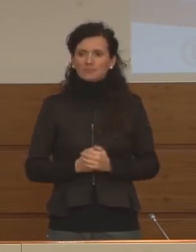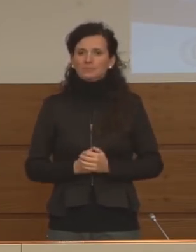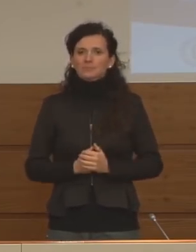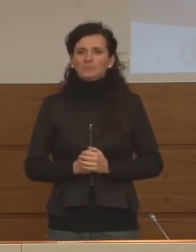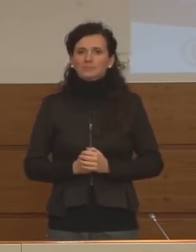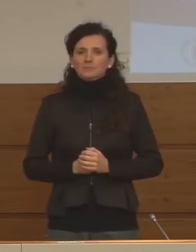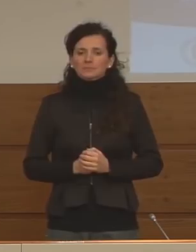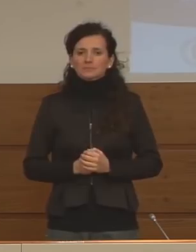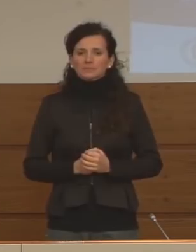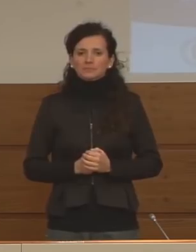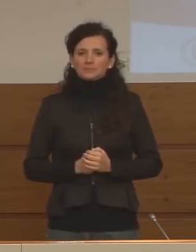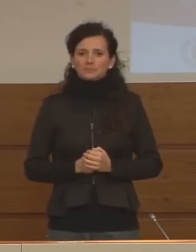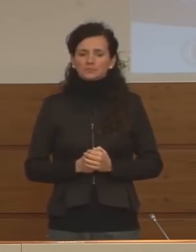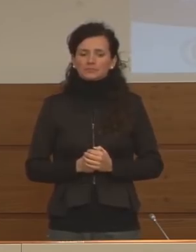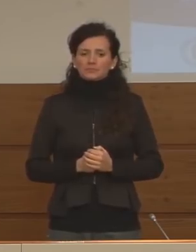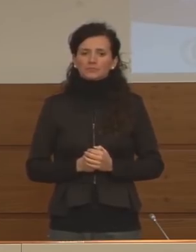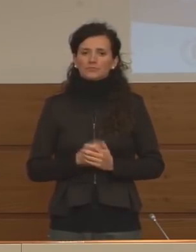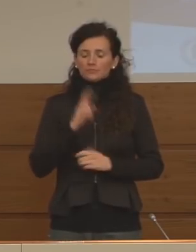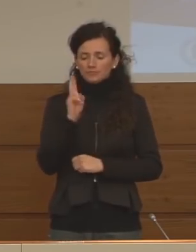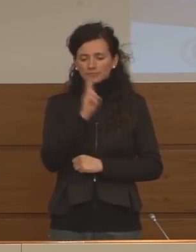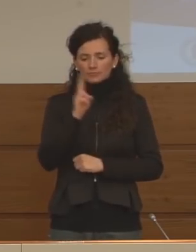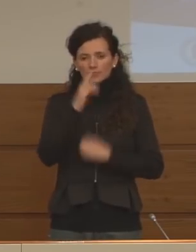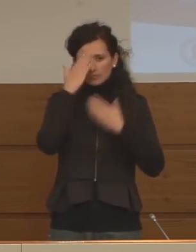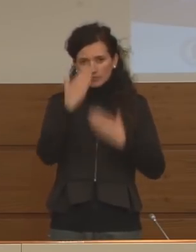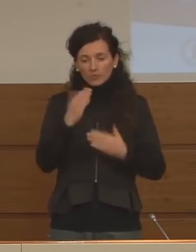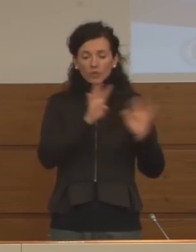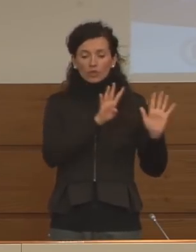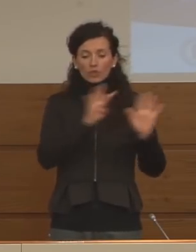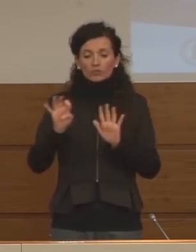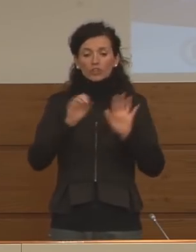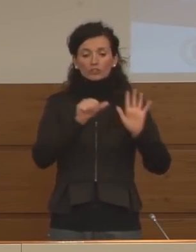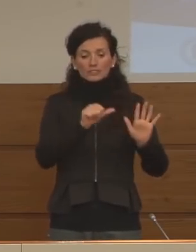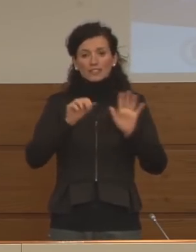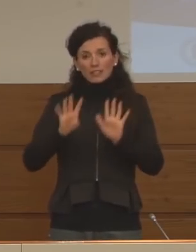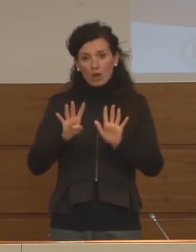purtroppo le persone decedute sono 965